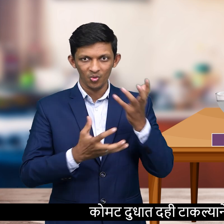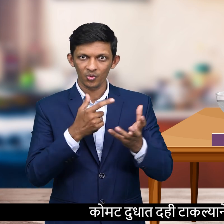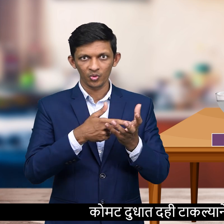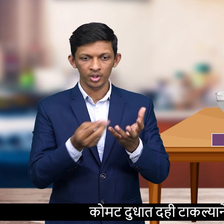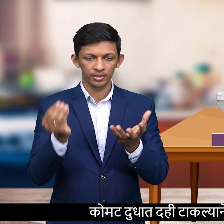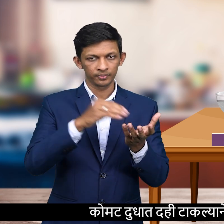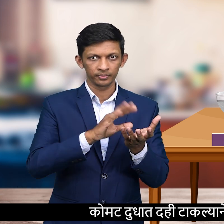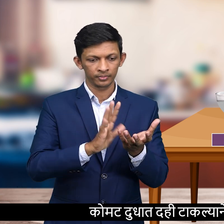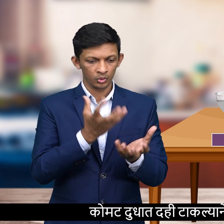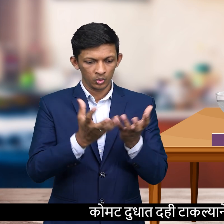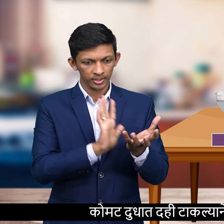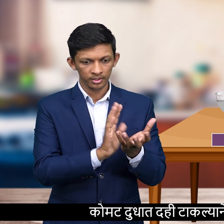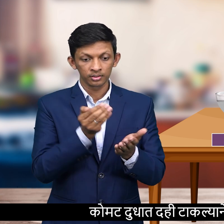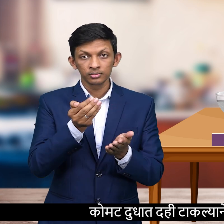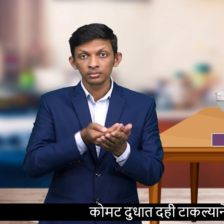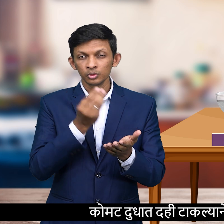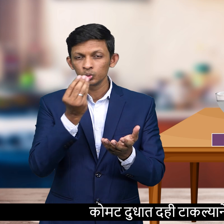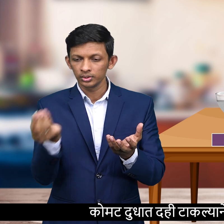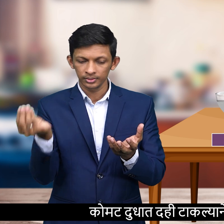कोमट दुधात दही टाकल्याने